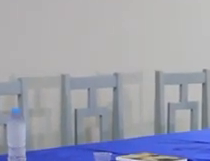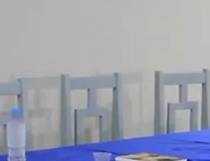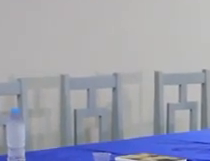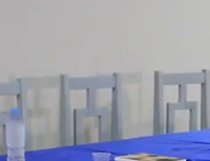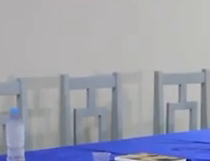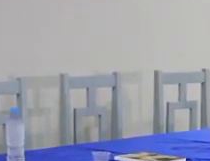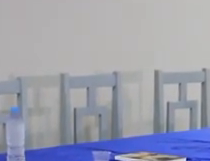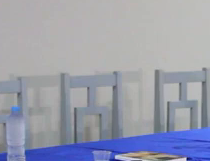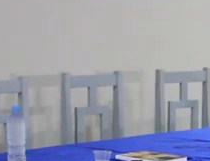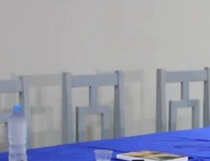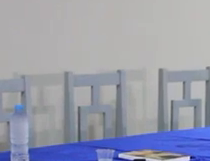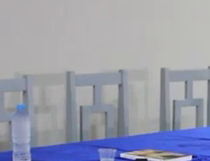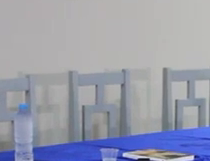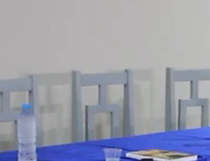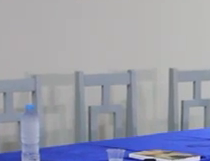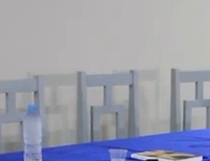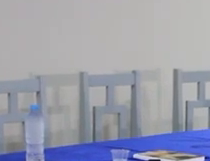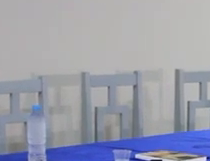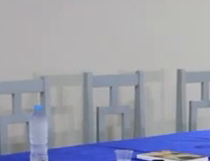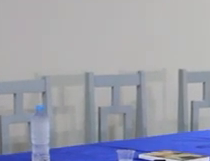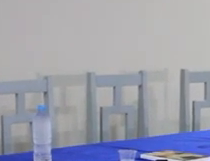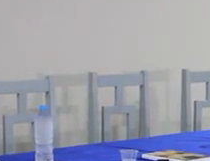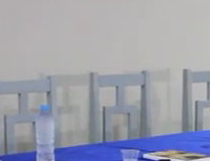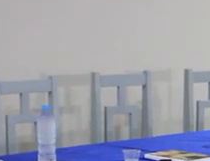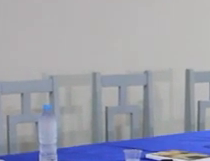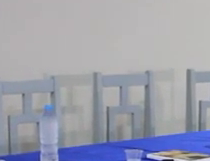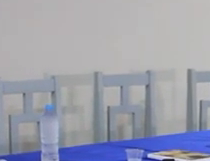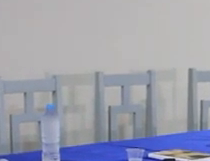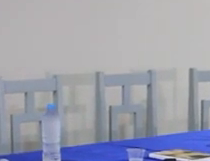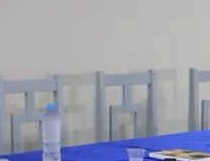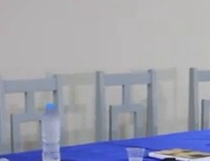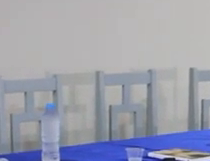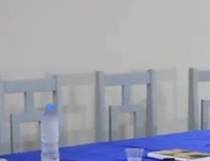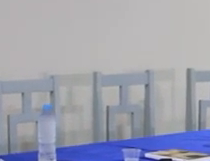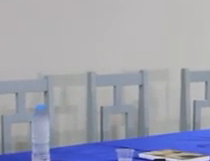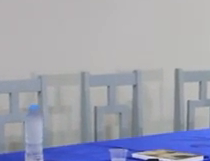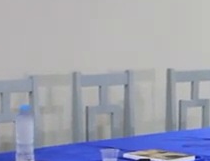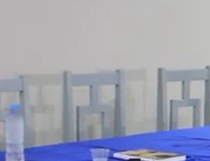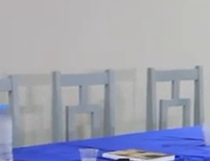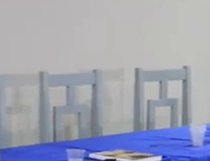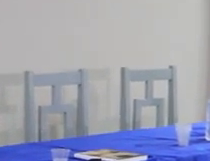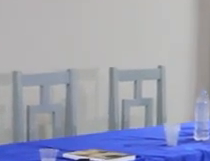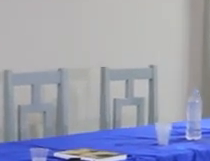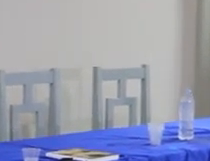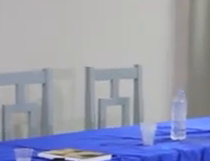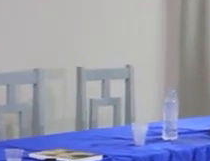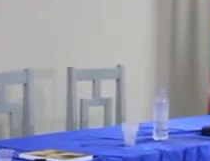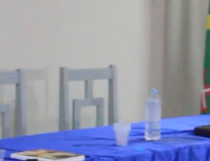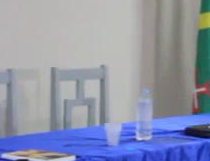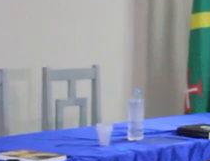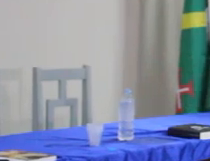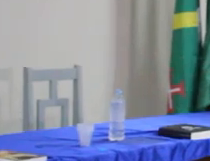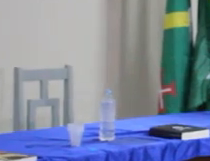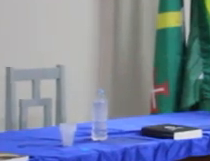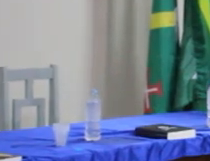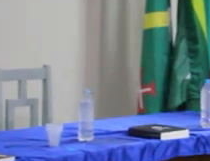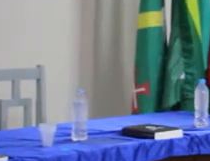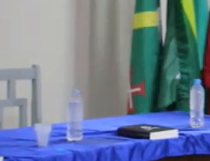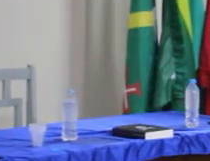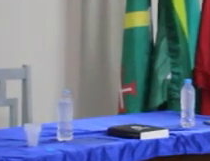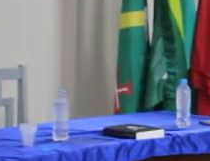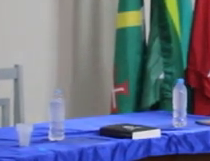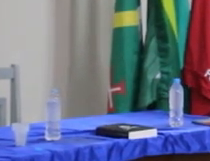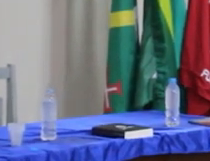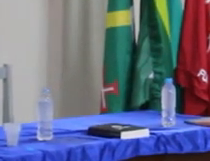sobram dinheiros, massori, nos ministérios, por exemplo,